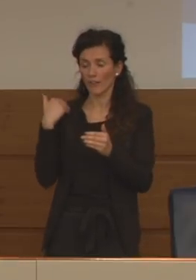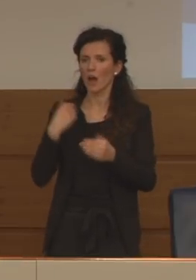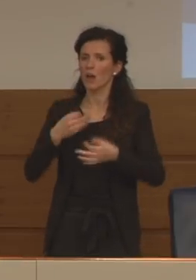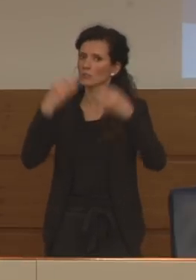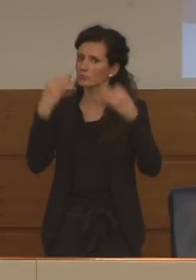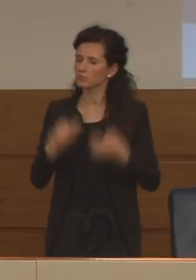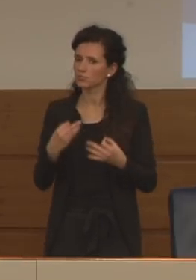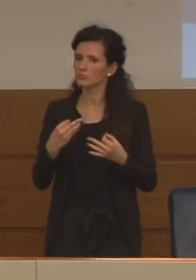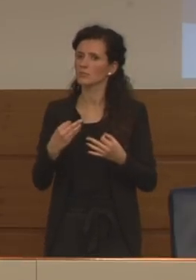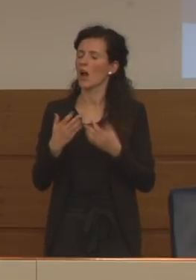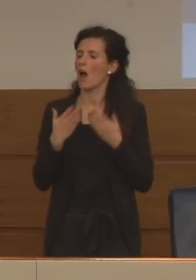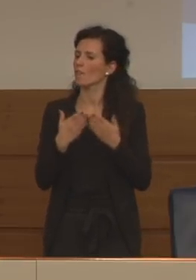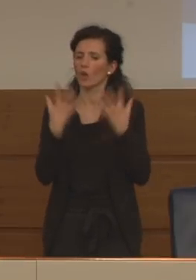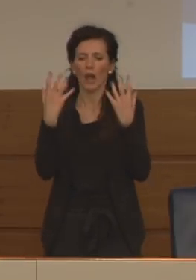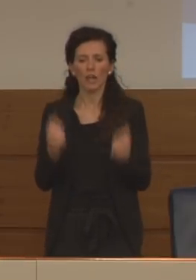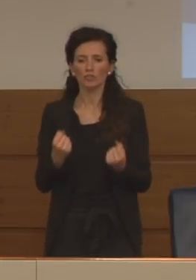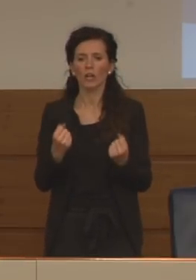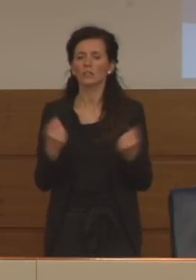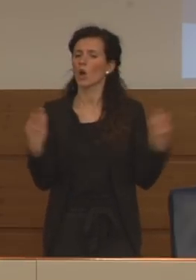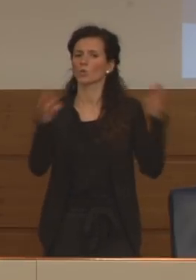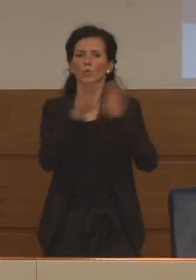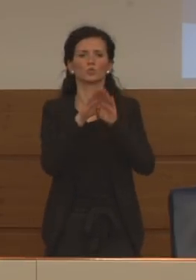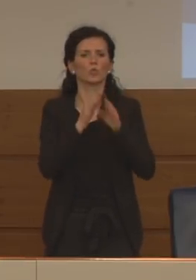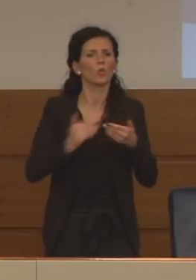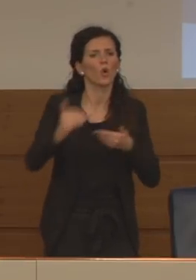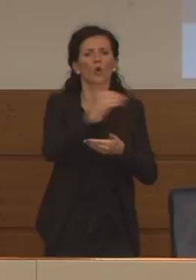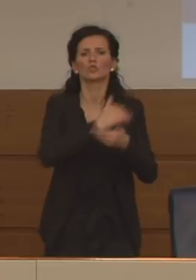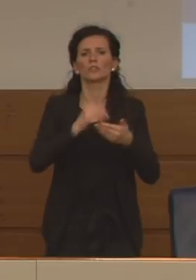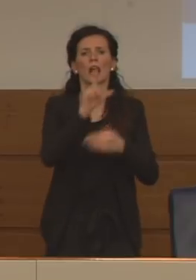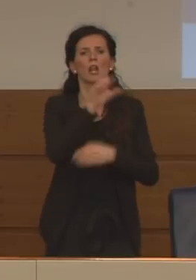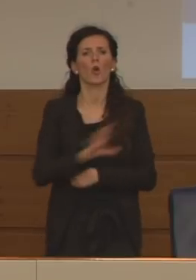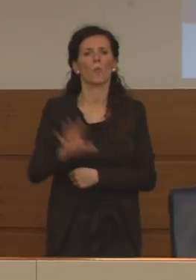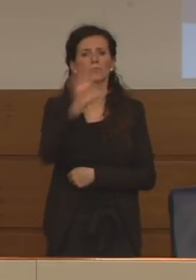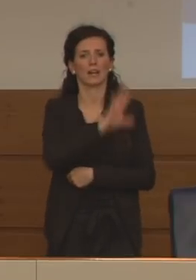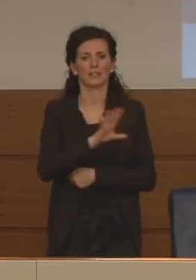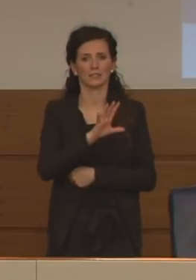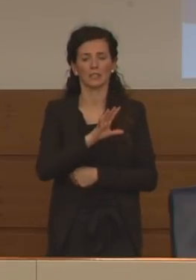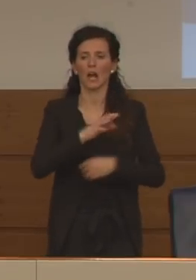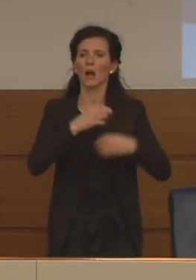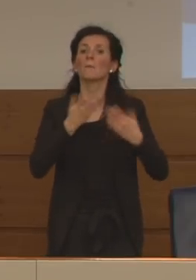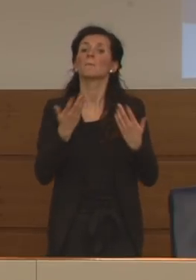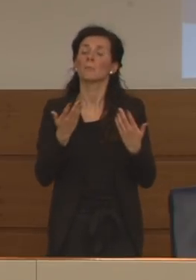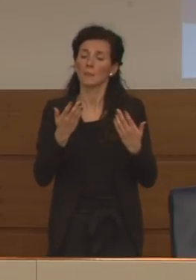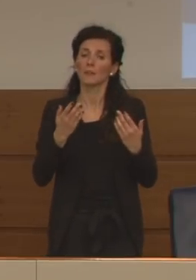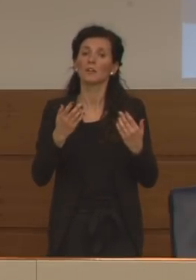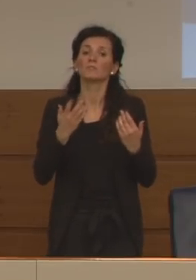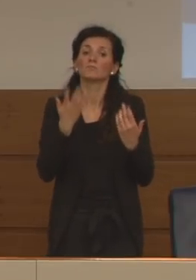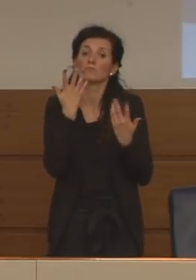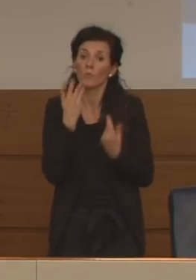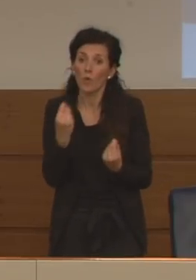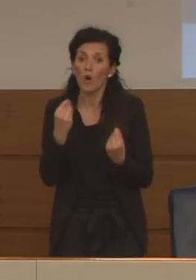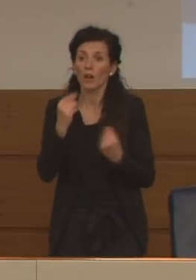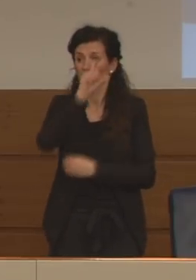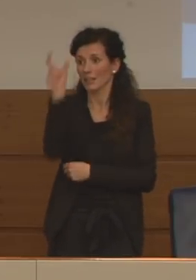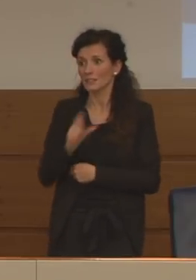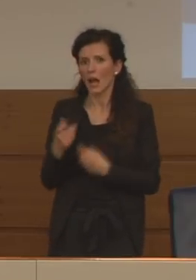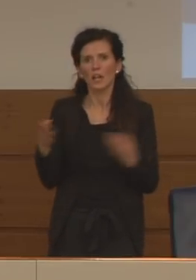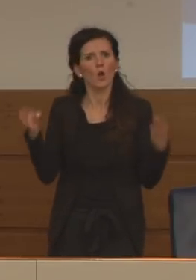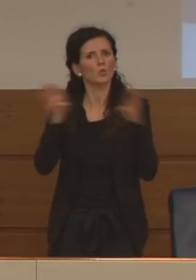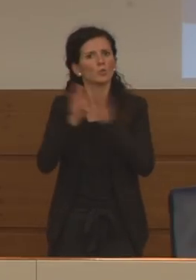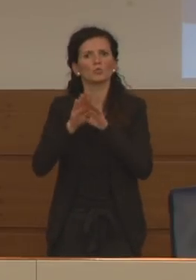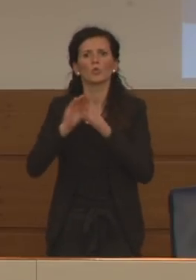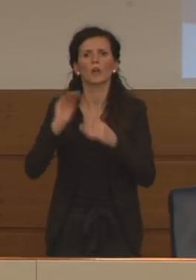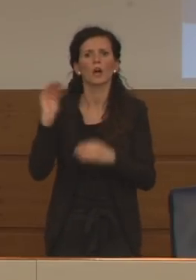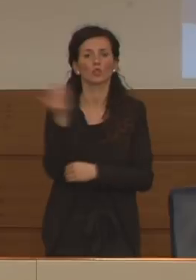della regione lombardia ma era perplesso sulla chiusura totale dell'intero paese giustappunto anche per le ragioni che ho qui richiamato